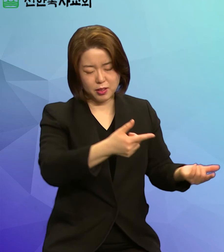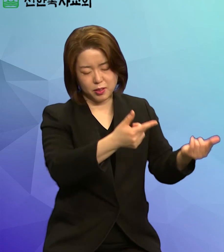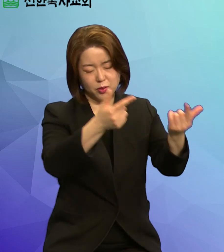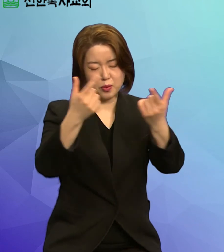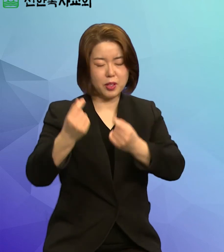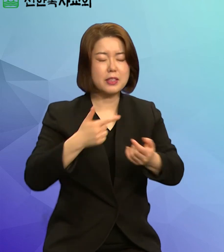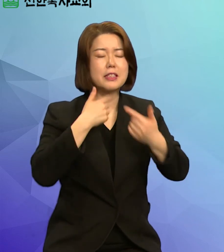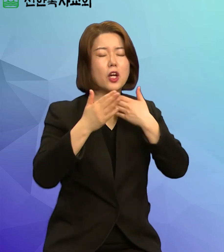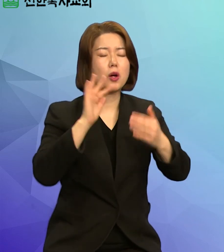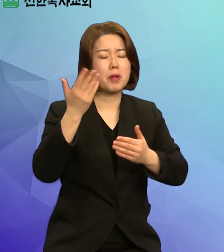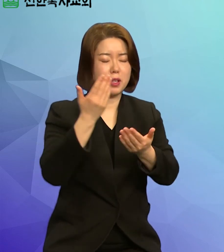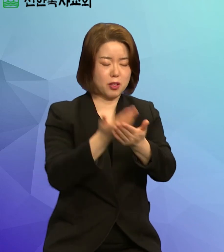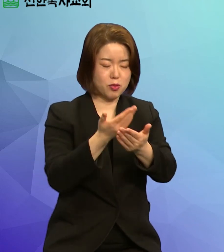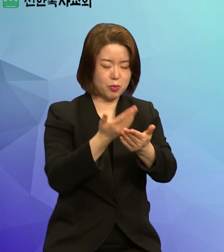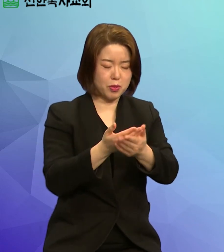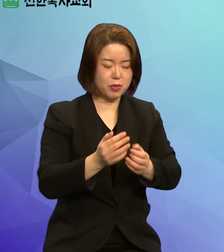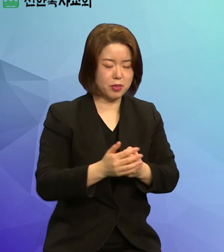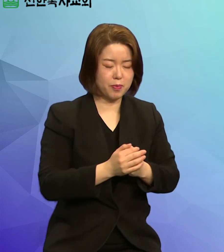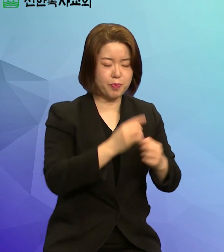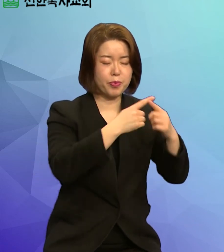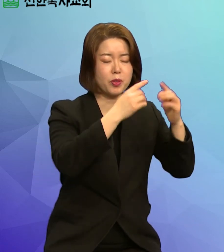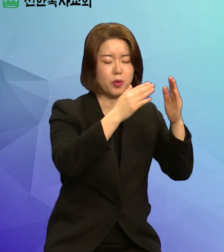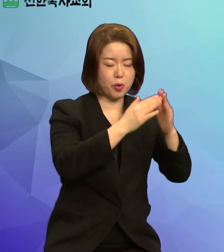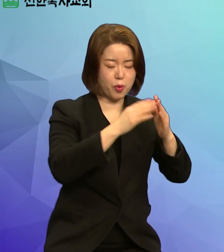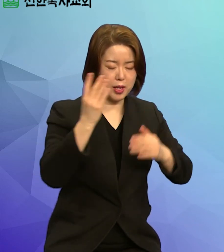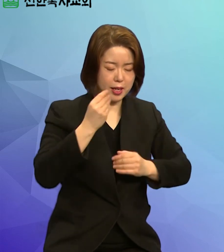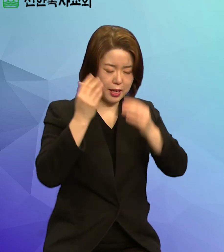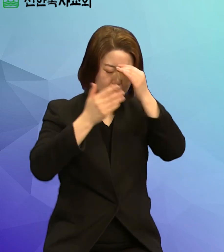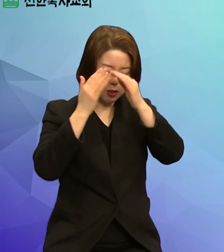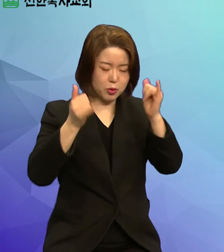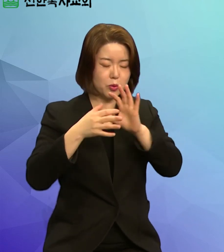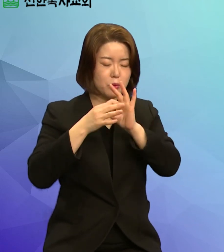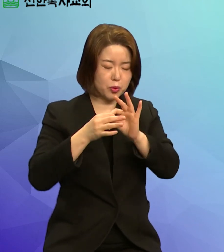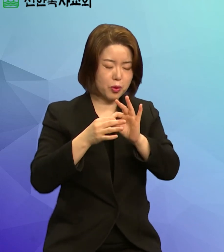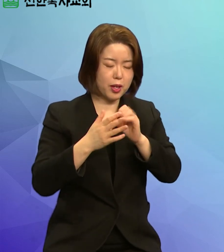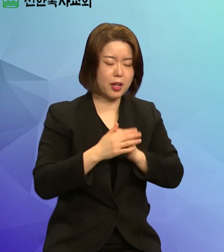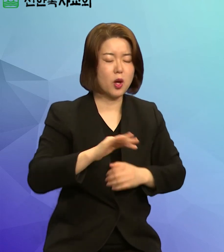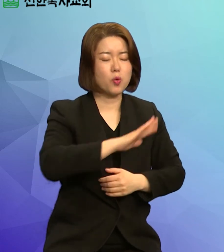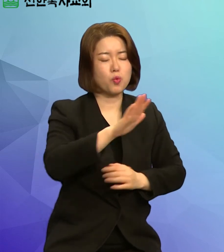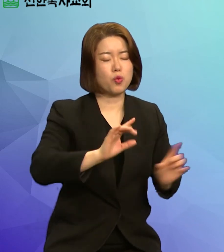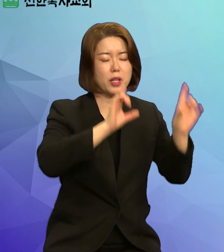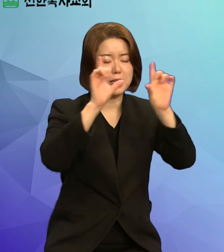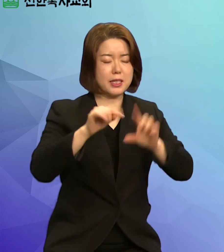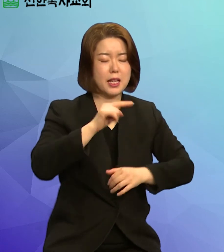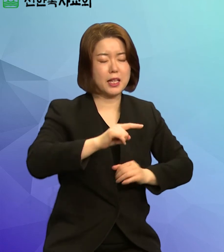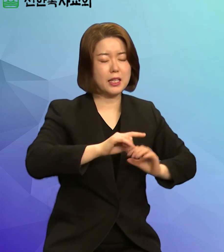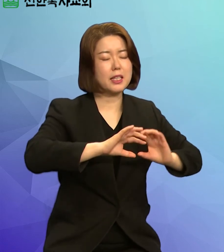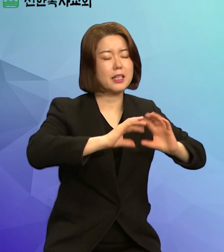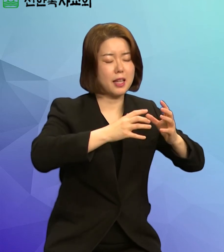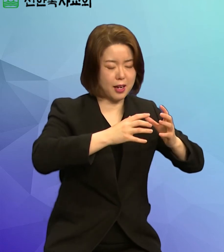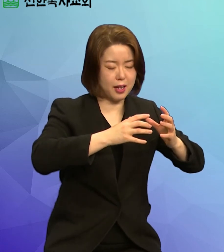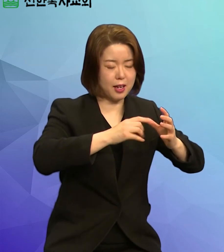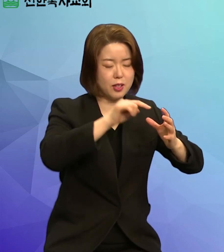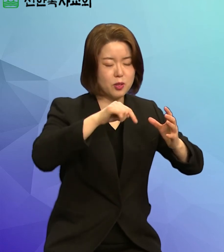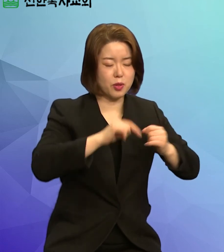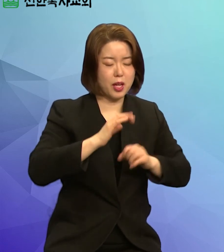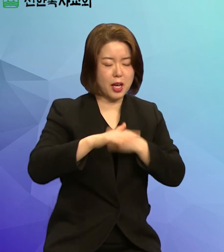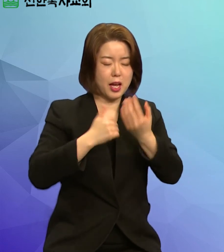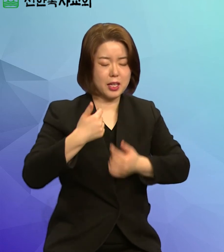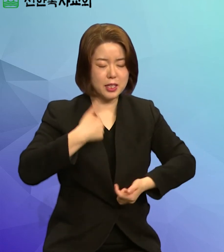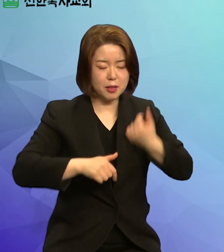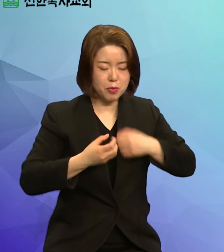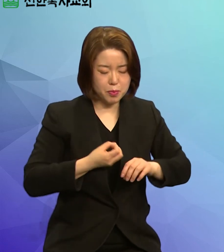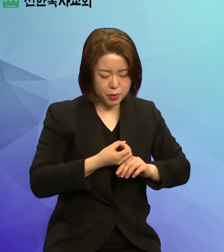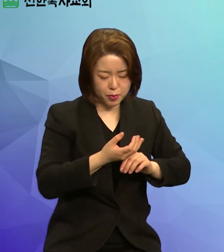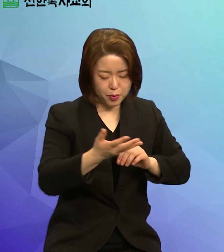주옵소서. 교회와 성도들을 통하여 우리가 살고 있는 이 사회의 나라에 하나님의 기쁨이 흘러가게